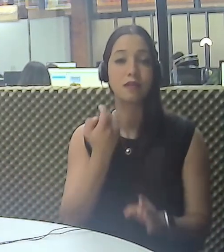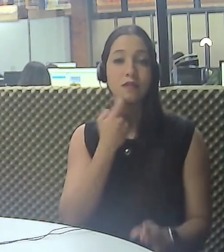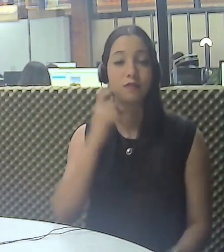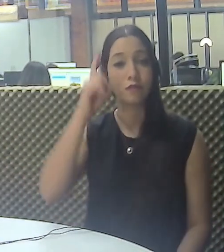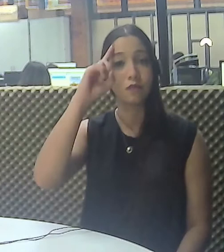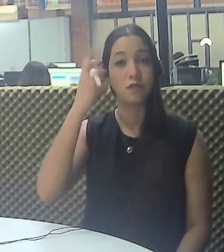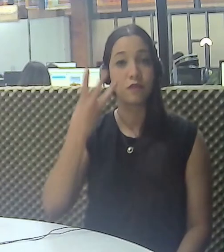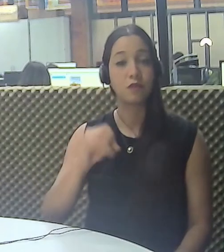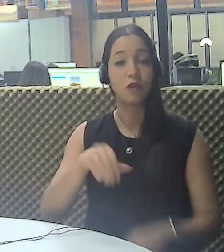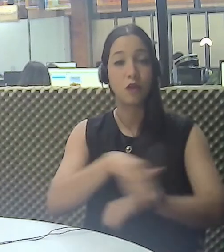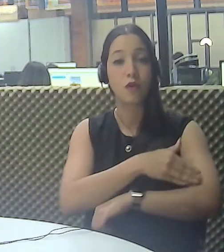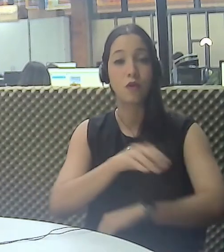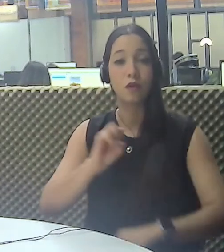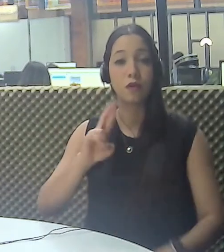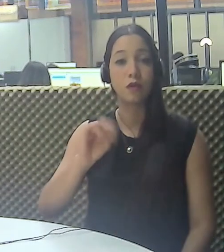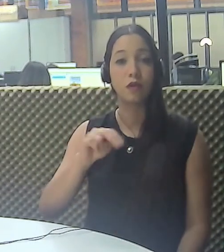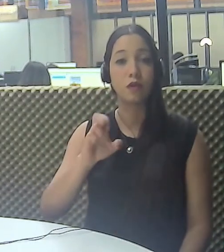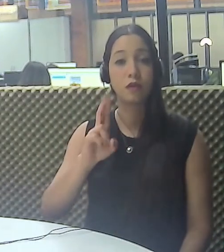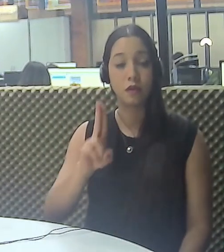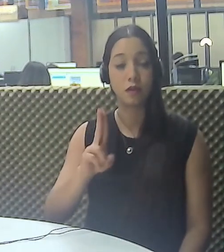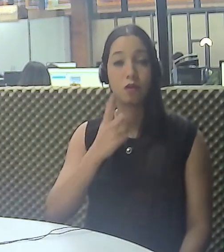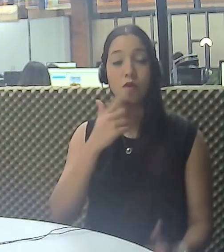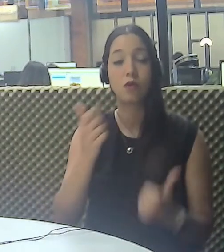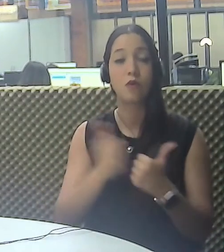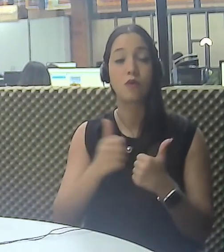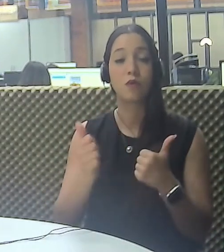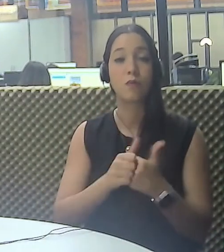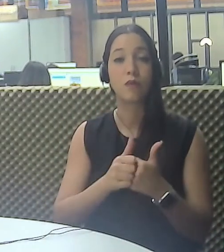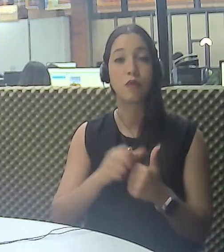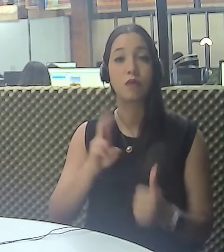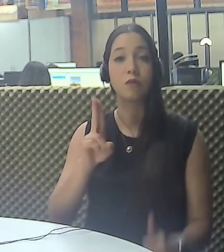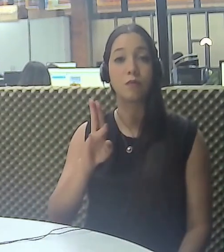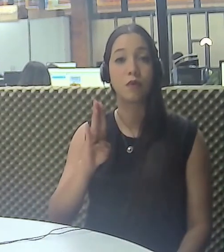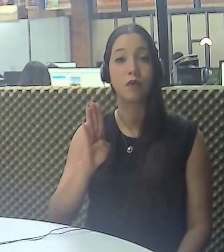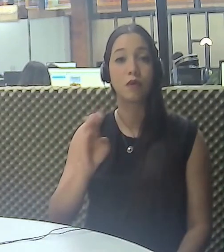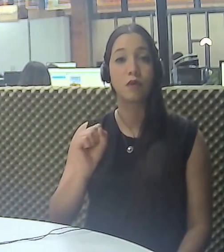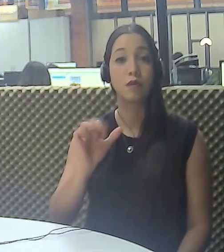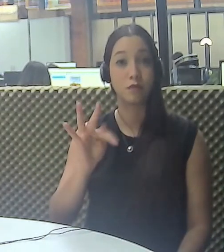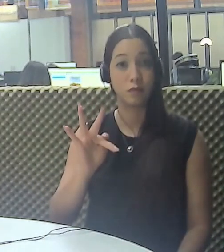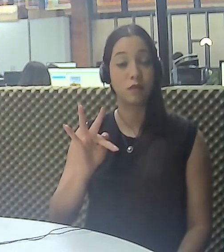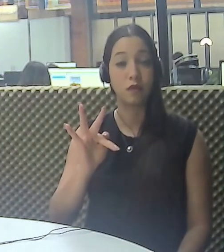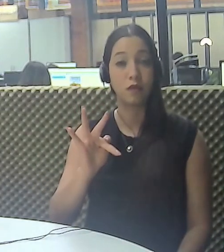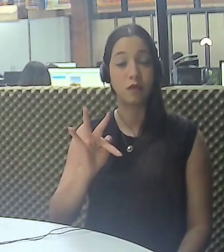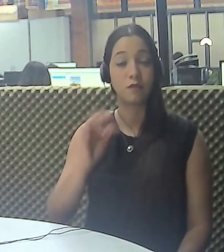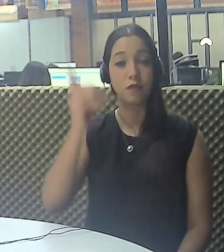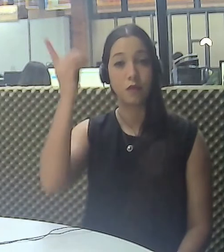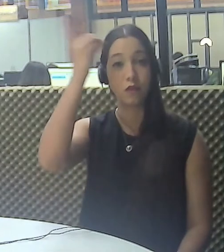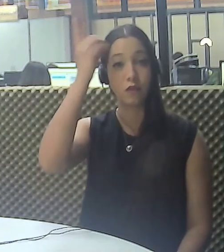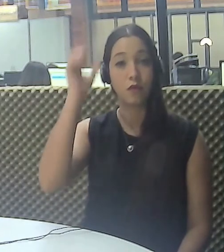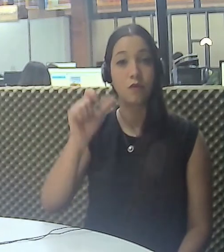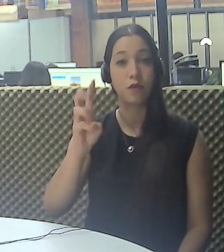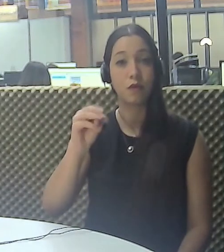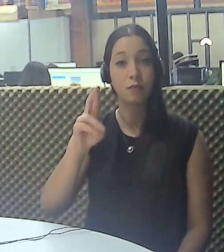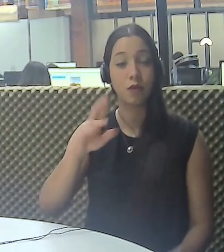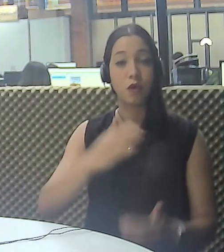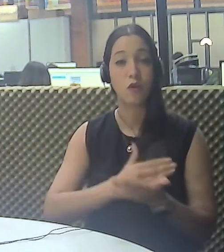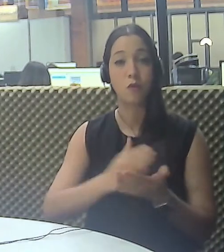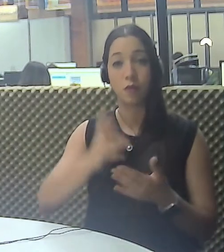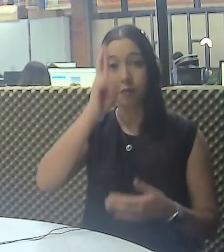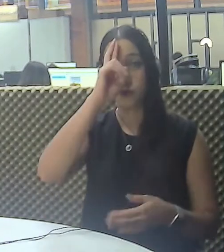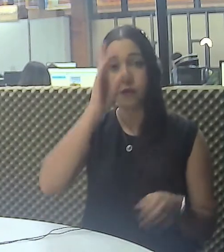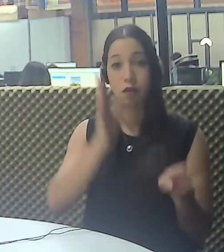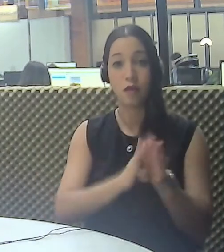rua Cirineu Costa Azevedo, próximo à UBSF Dom Almir. Os atendimentos são do meio-dia